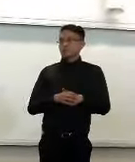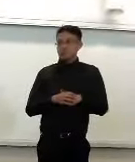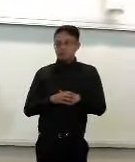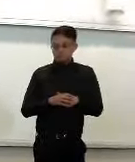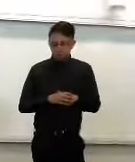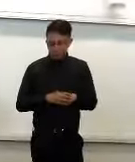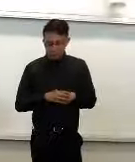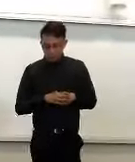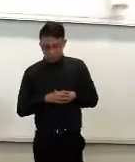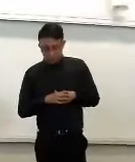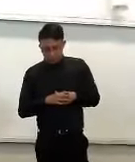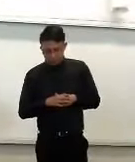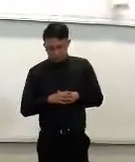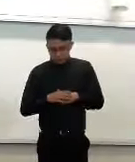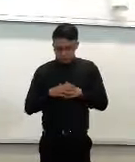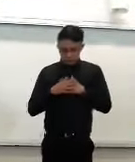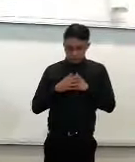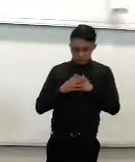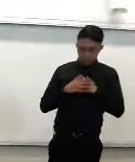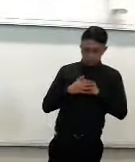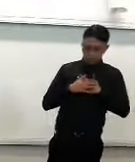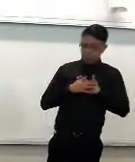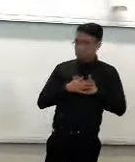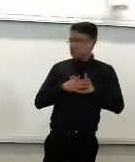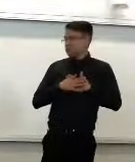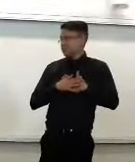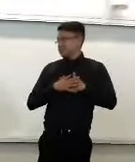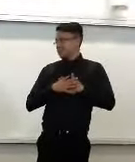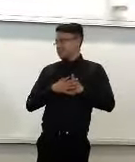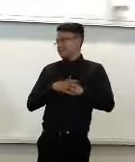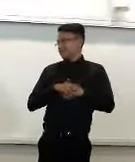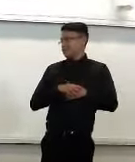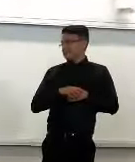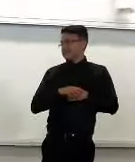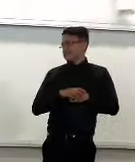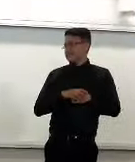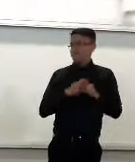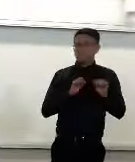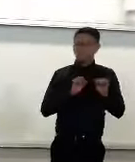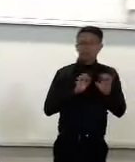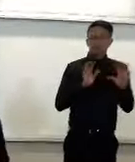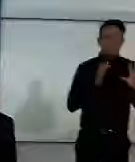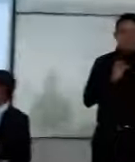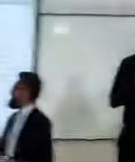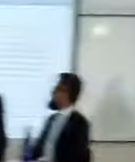Yo creo que ya te lo había comentado.